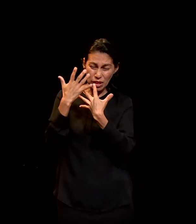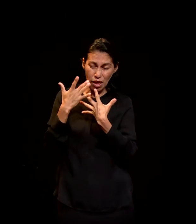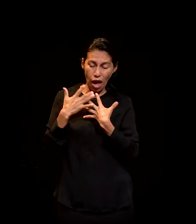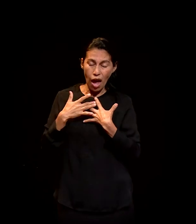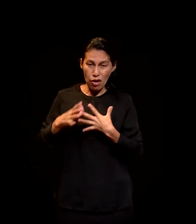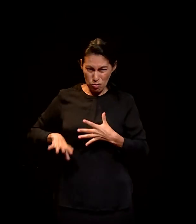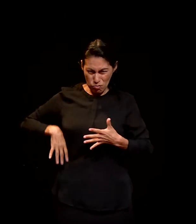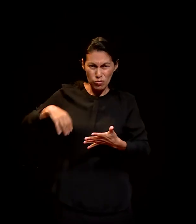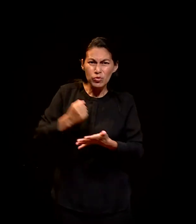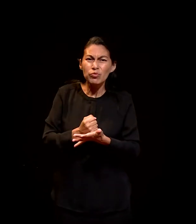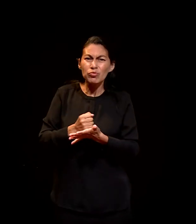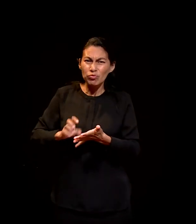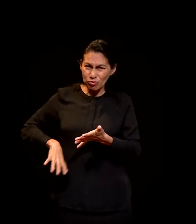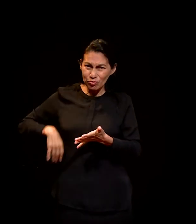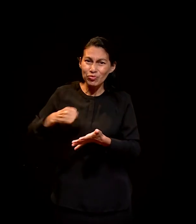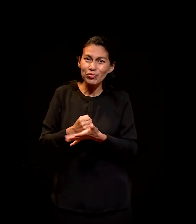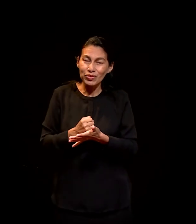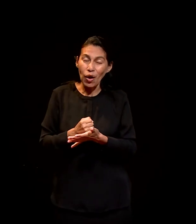cosas